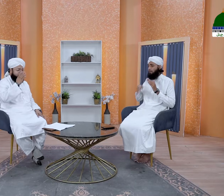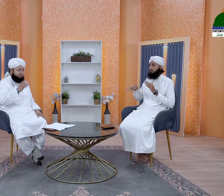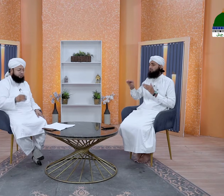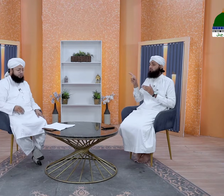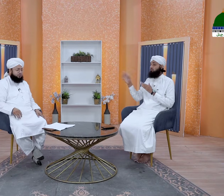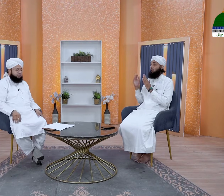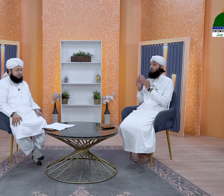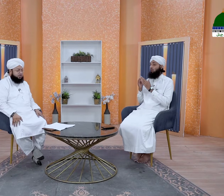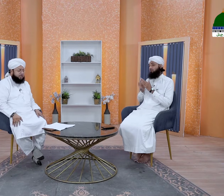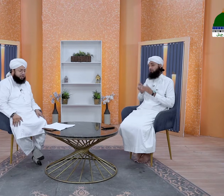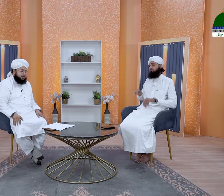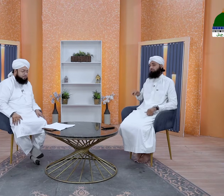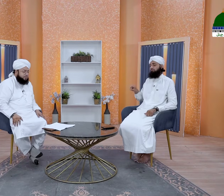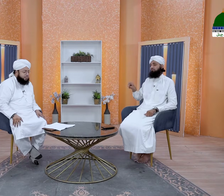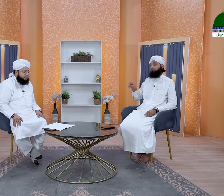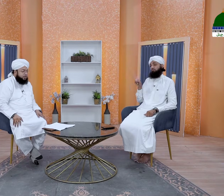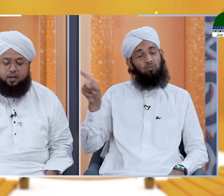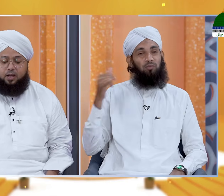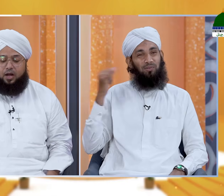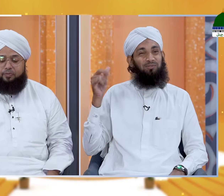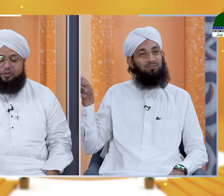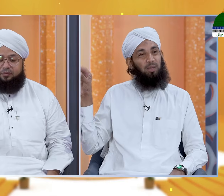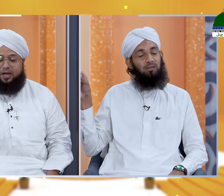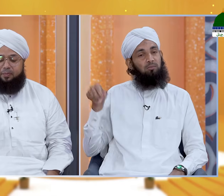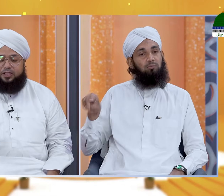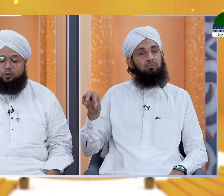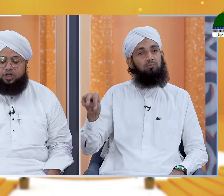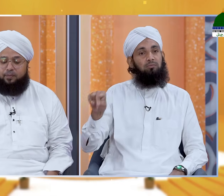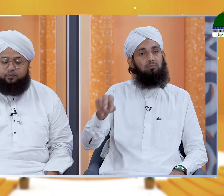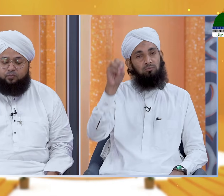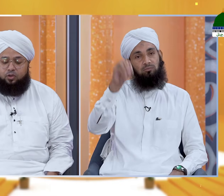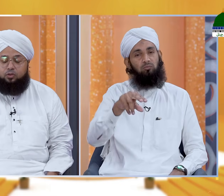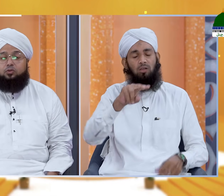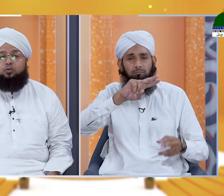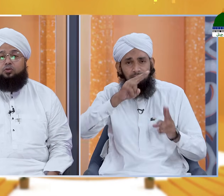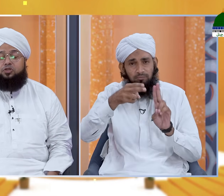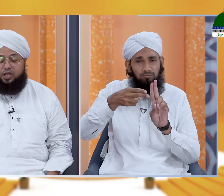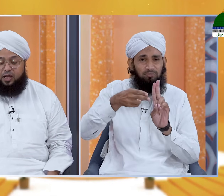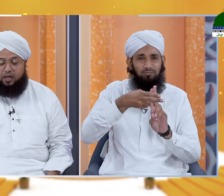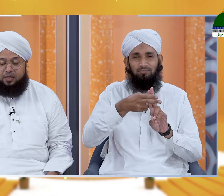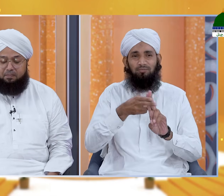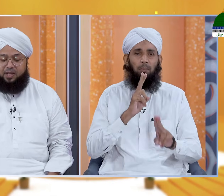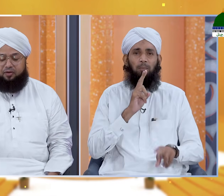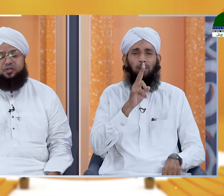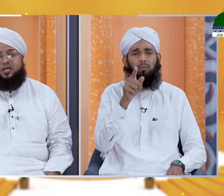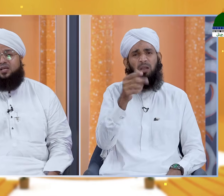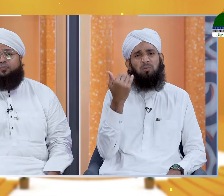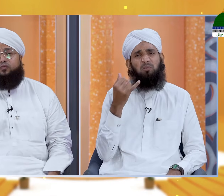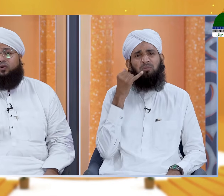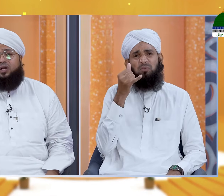طرف نکل گیا۔ اب جب یہ جمال کے پاس پہنچا تو اس نے کہا کہ میں کافی دیر سے آپ کو فون کر